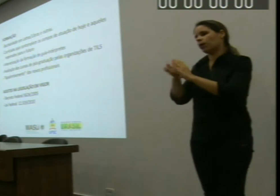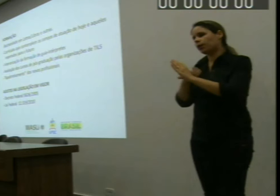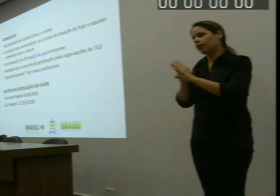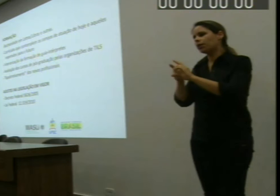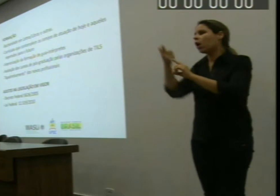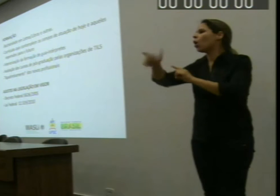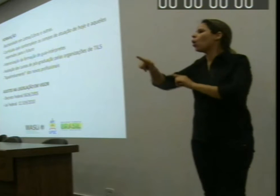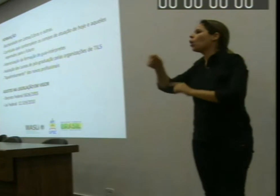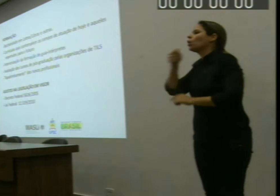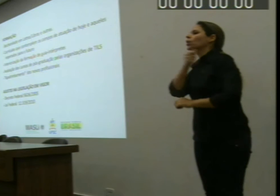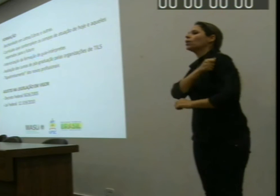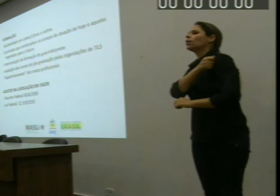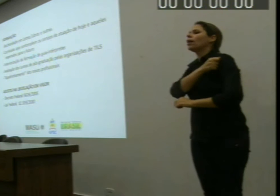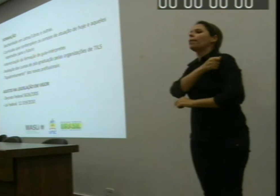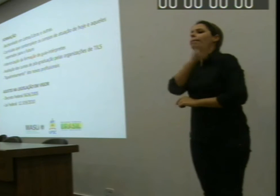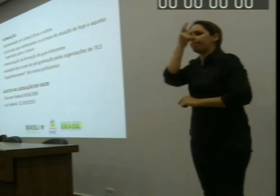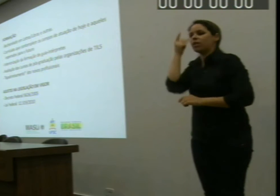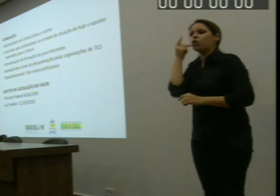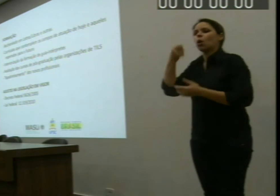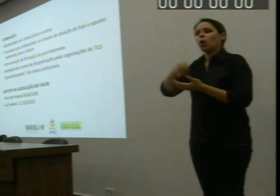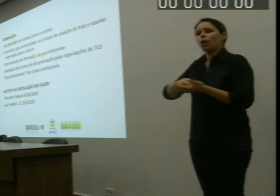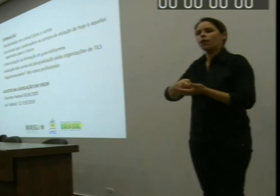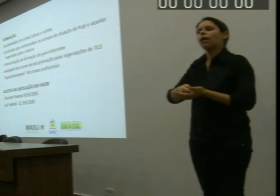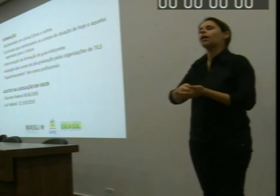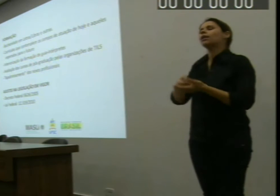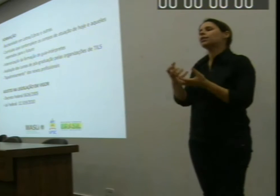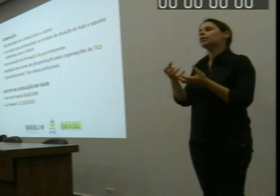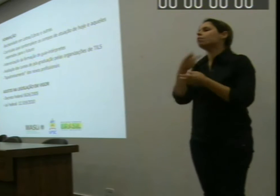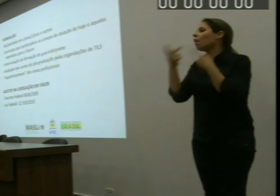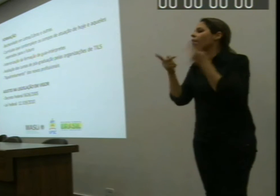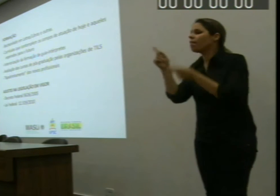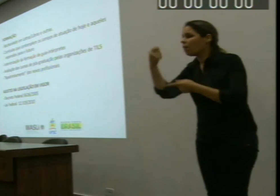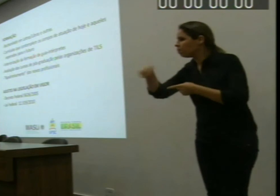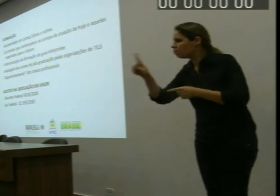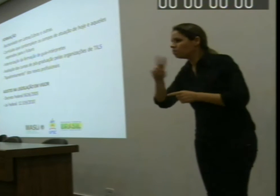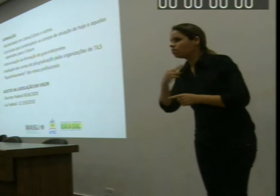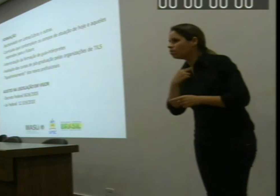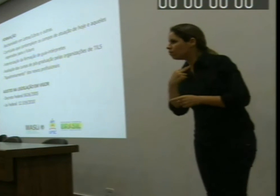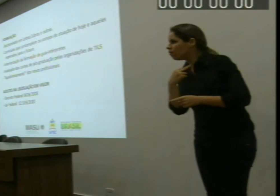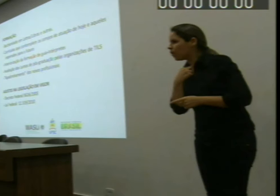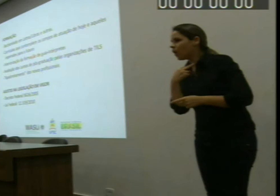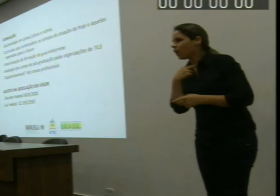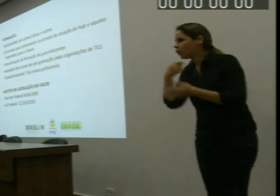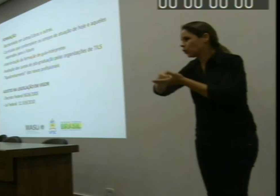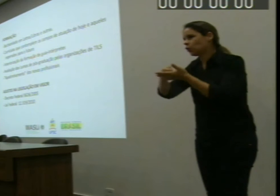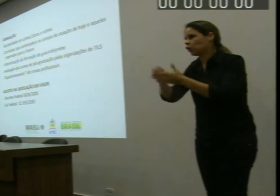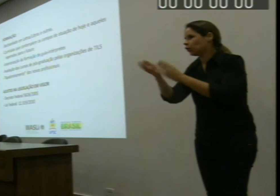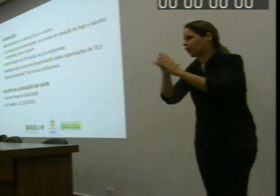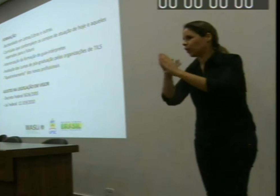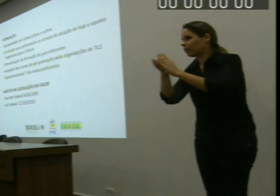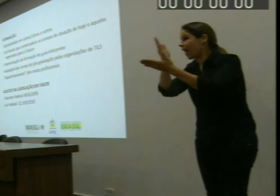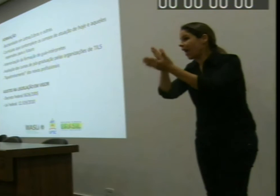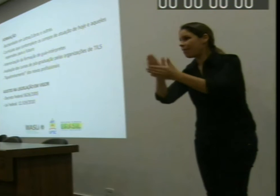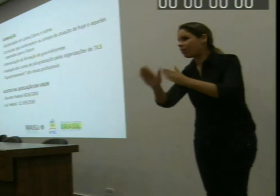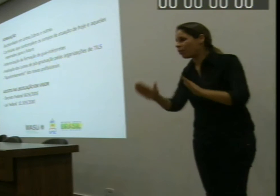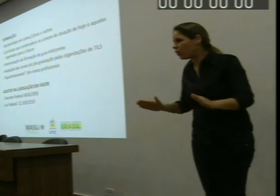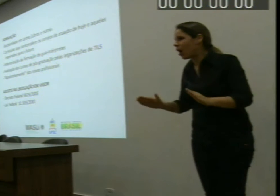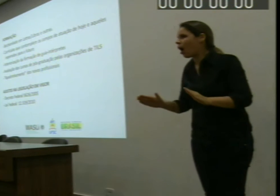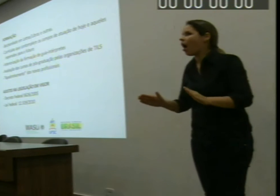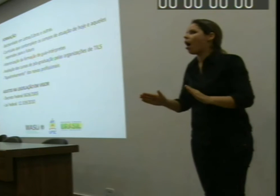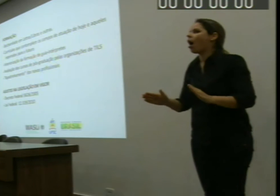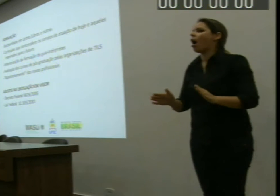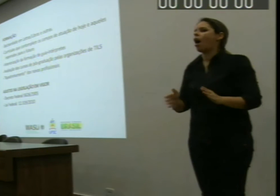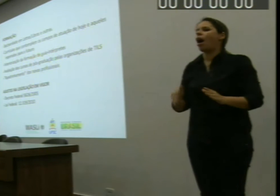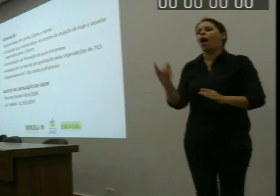decreto diz que ele expira em 10 anos né aí o outro pode